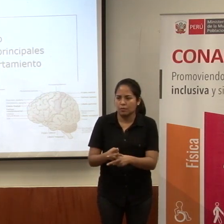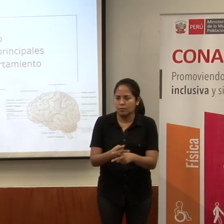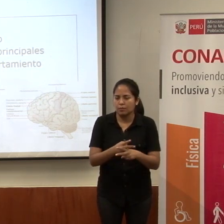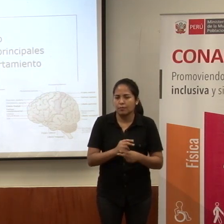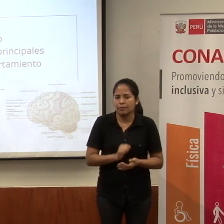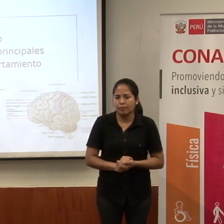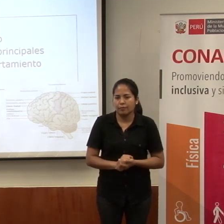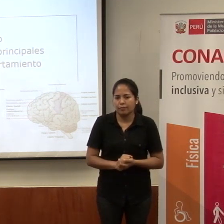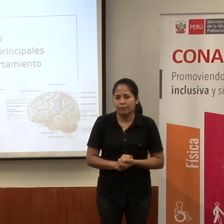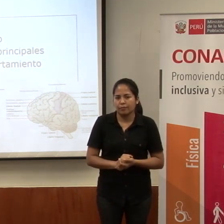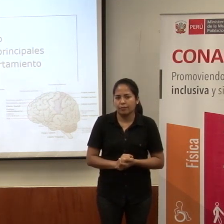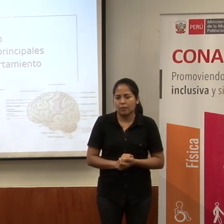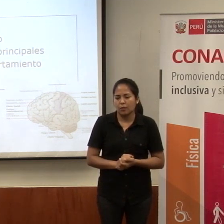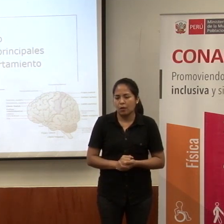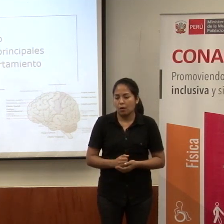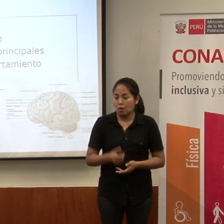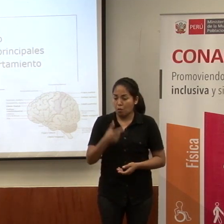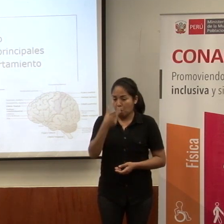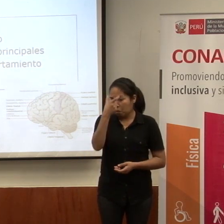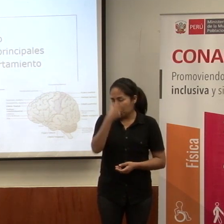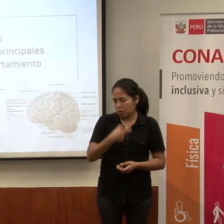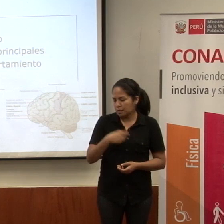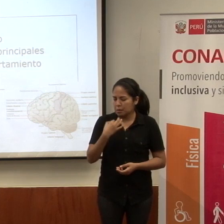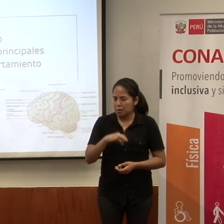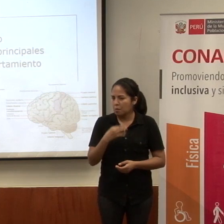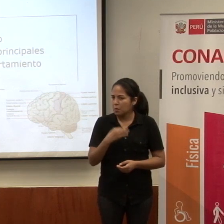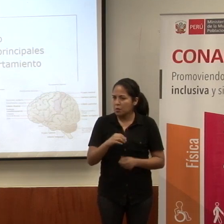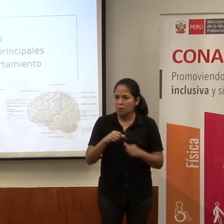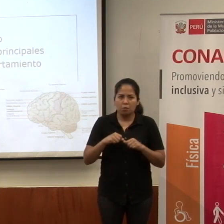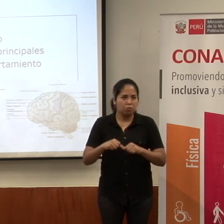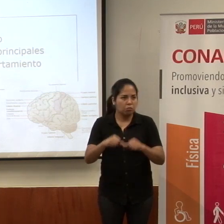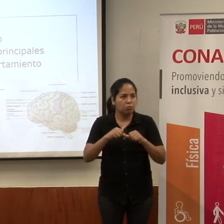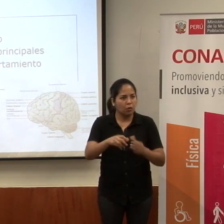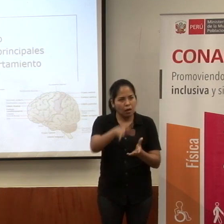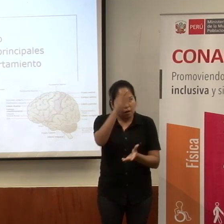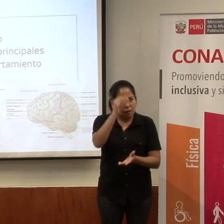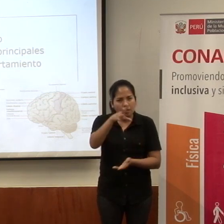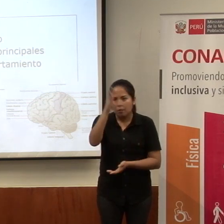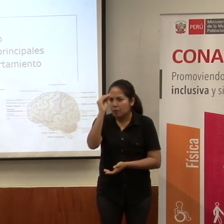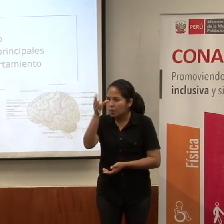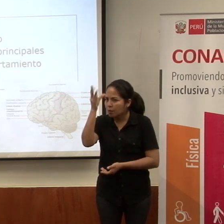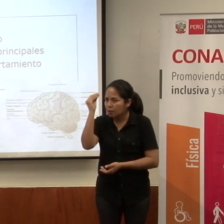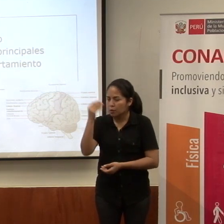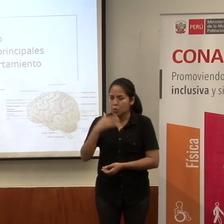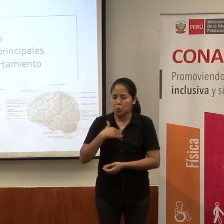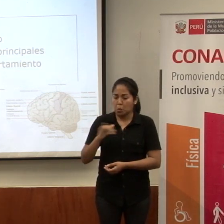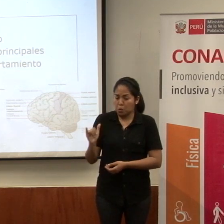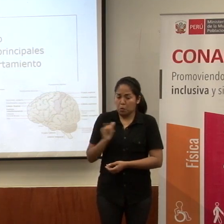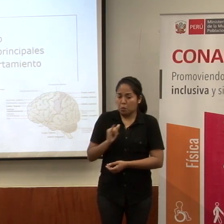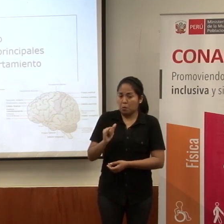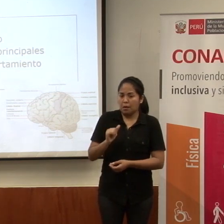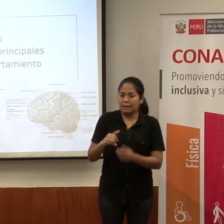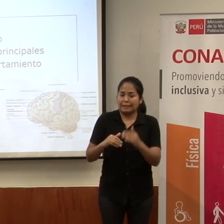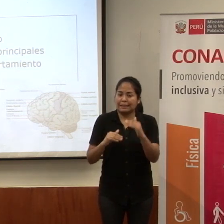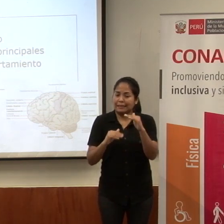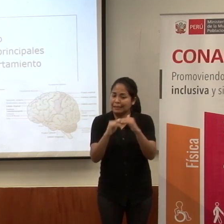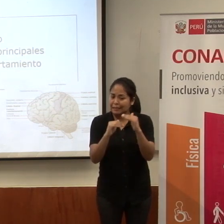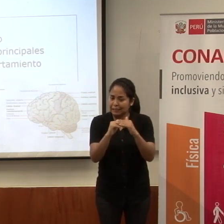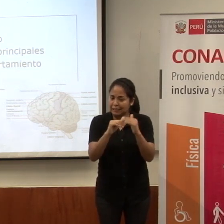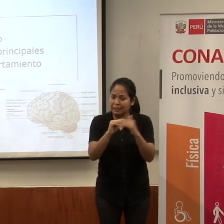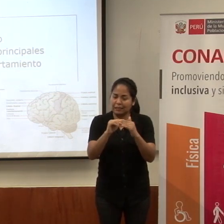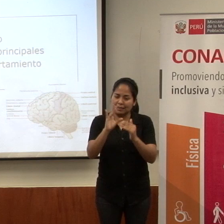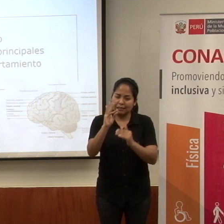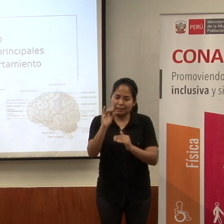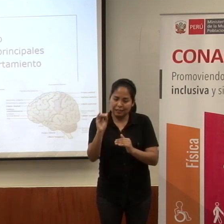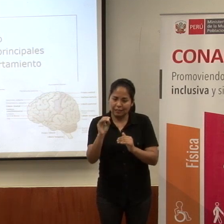Toda la vida el ser humano aprende, todo. Hasta yo, que yo ya estoy cerca de la base 7 sigo aprendiendo